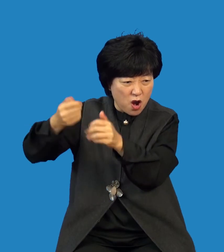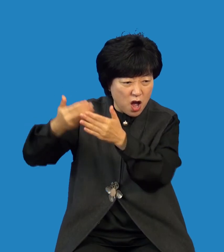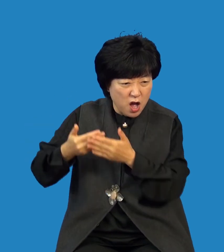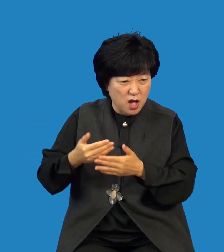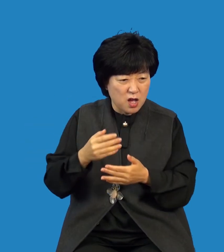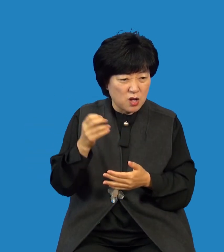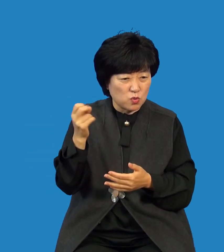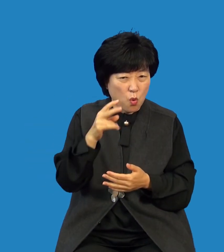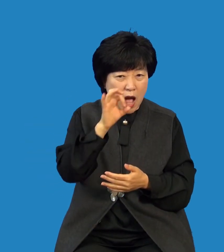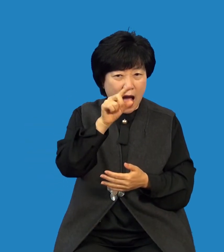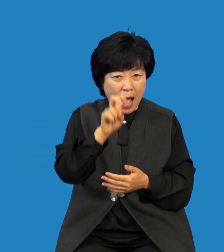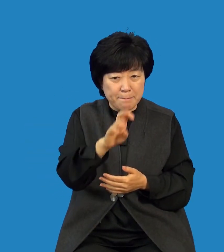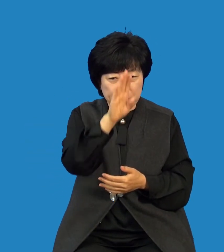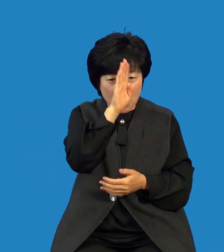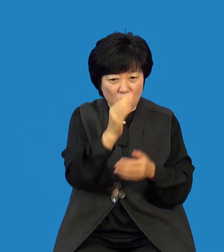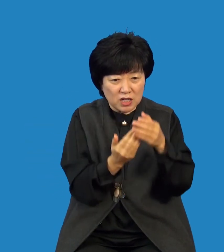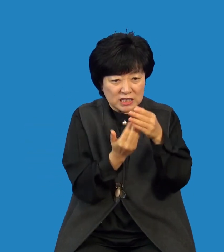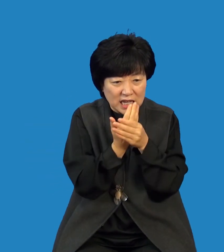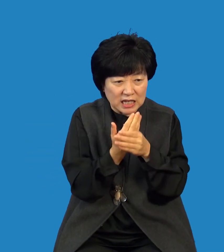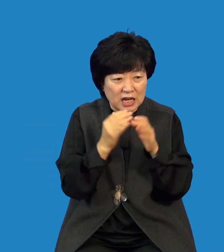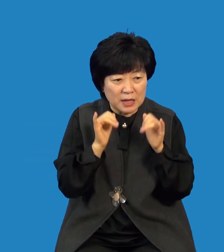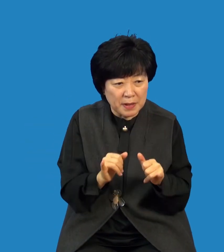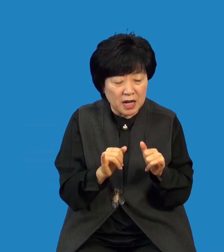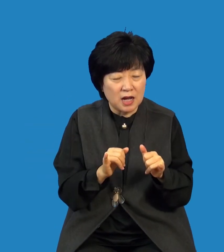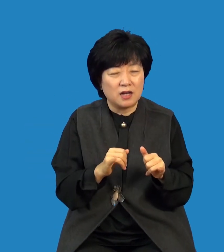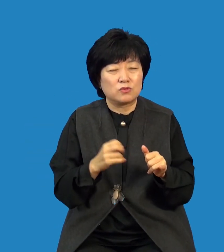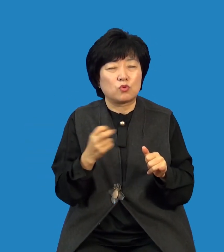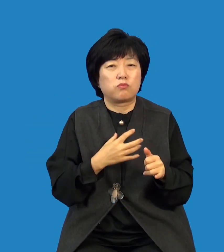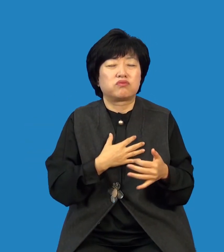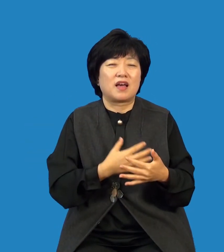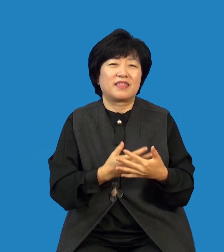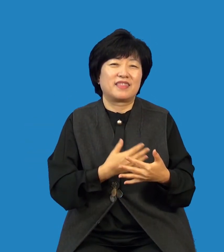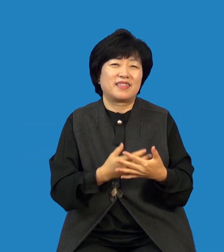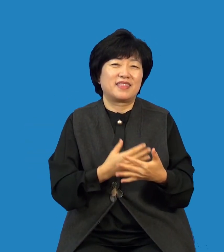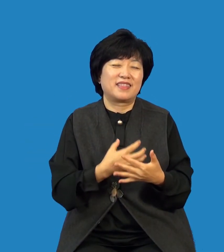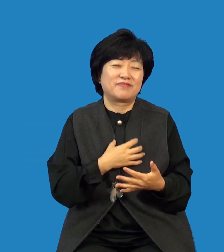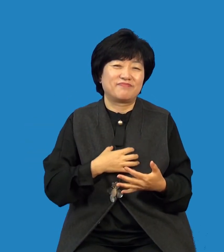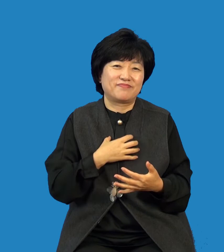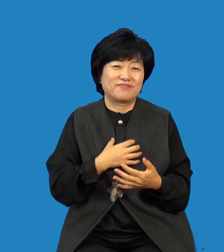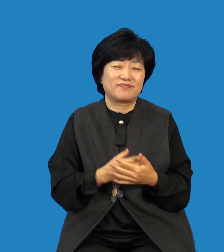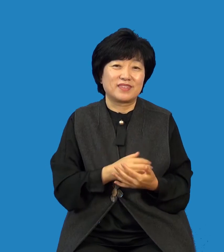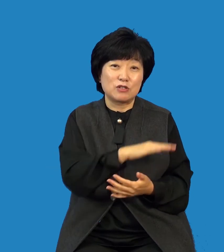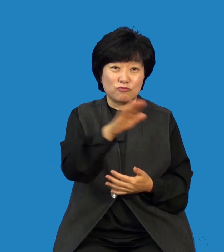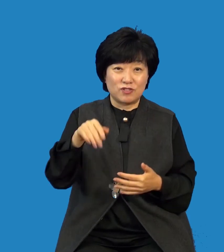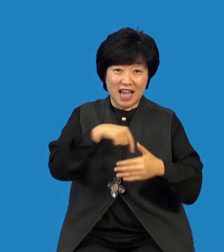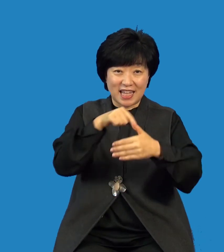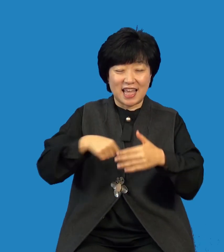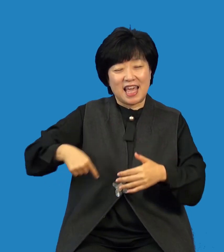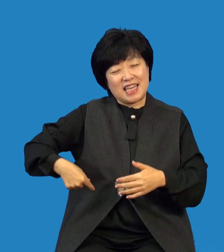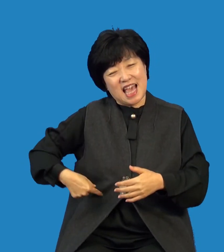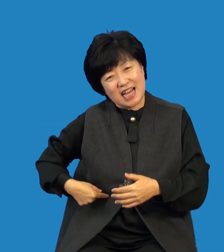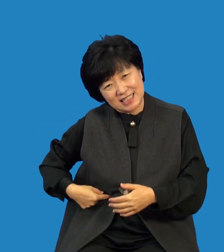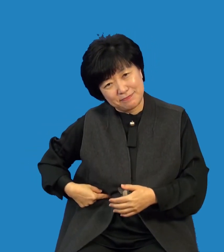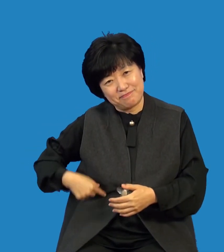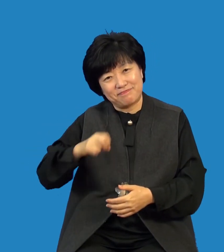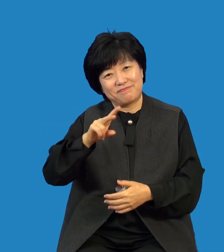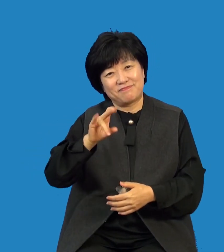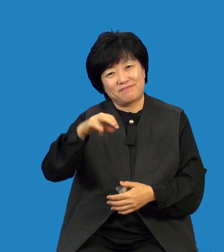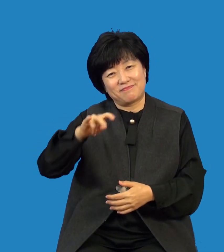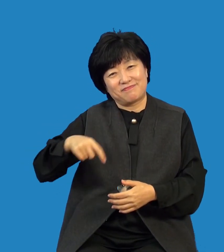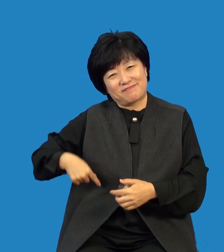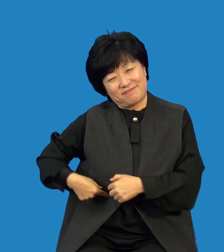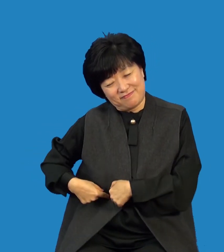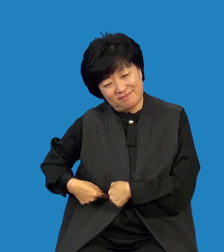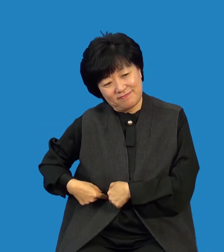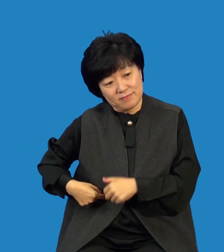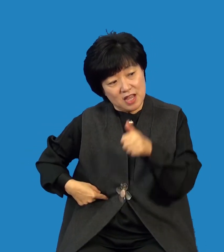막 이런 생각 들지. 안 그래요? 여러분, 사람의 우리 안에 있는 이 양심이란 걸 하나님이 우리 안에 넣어 놓으셨기 때문에 죄가 인생